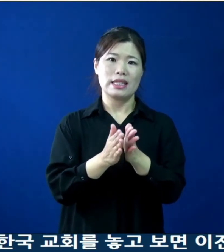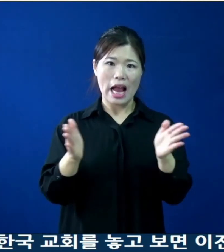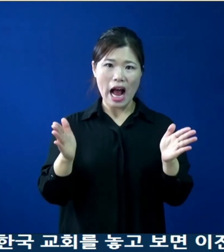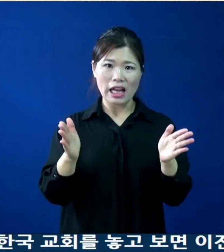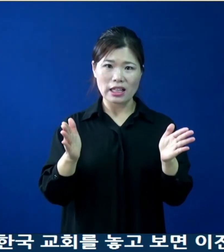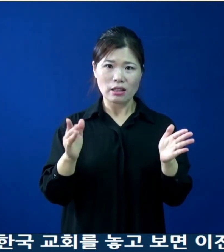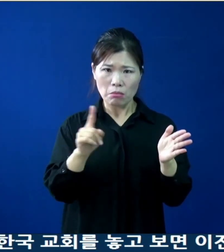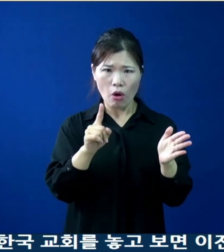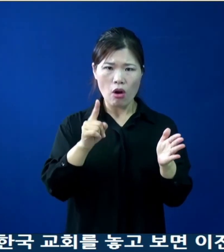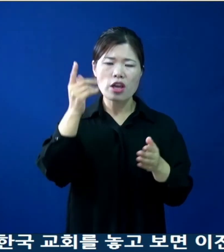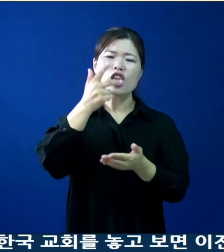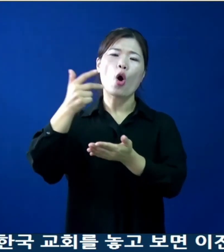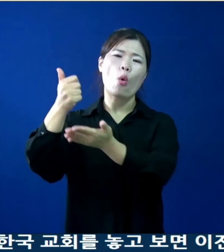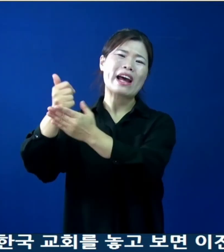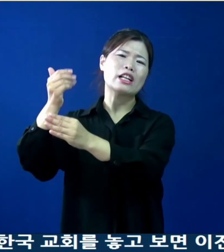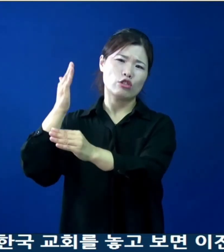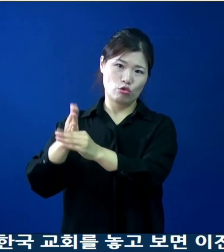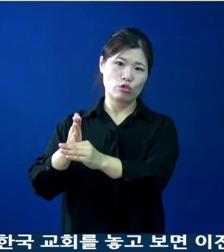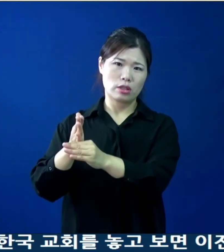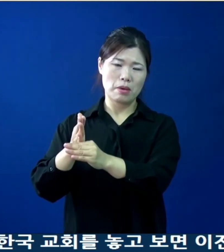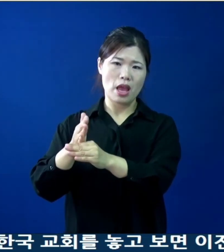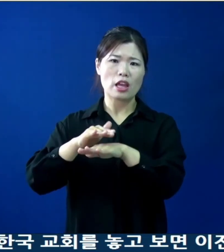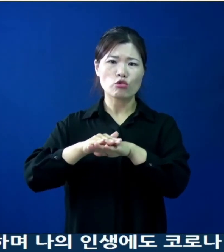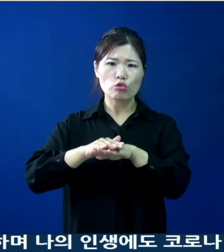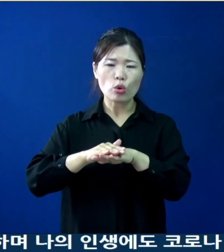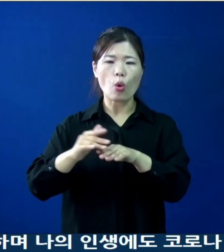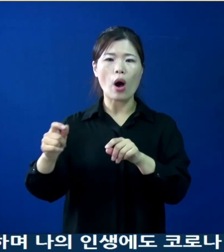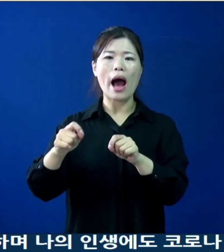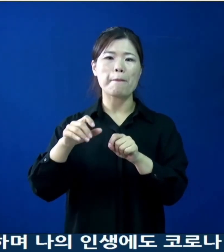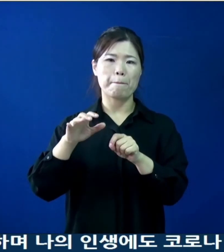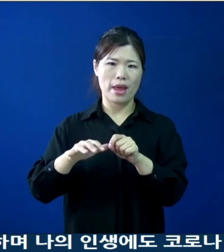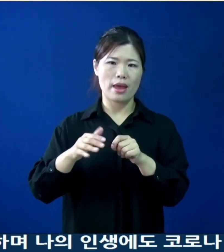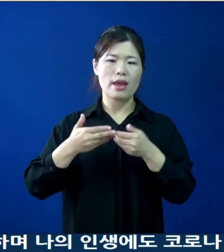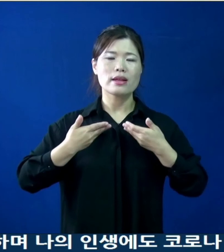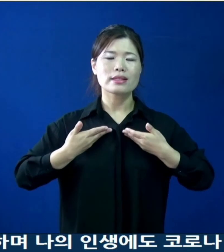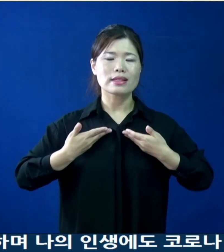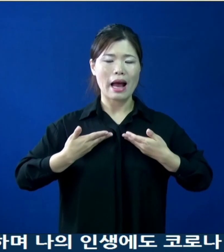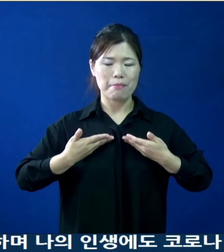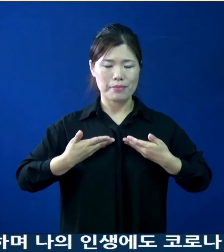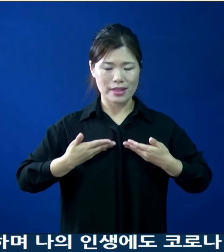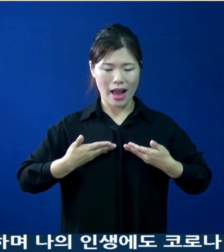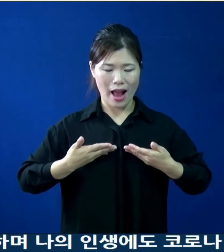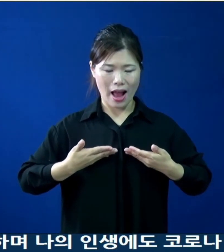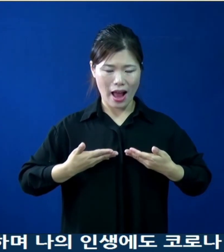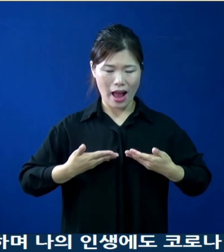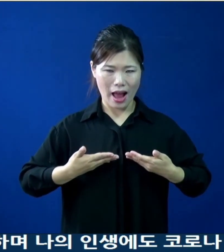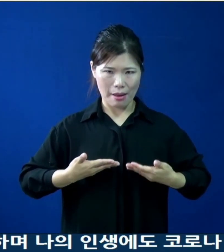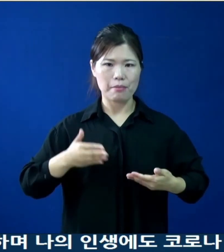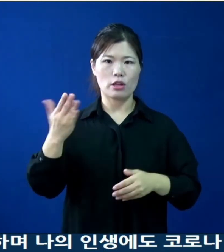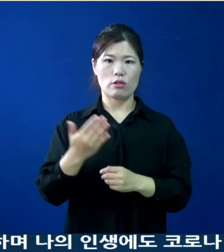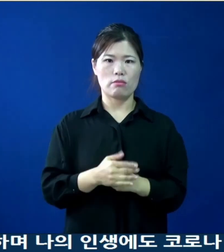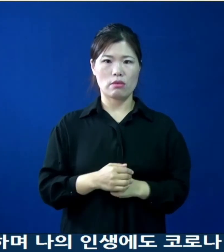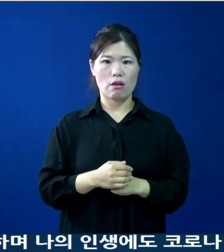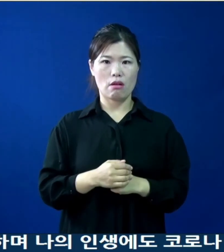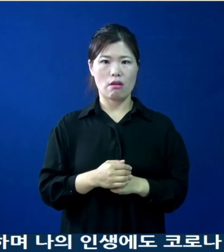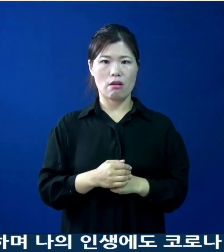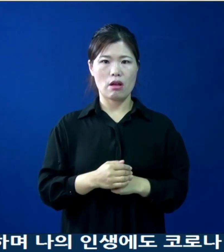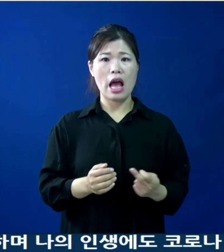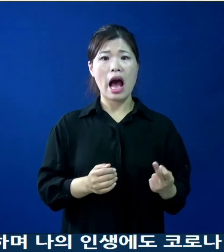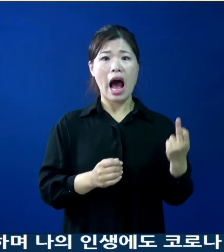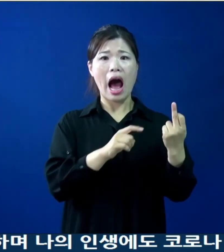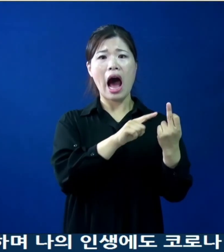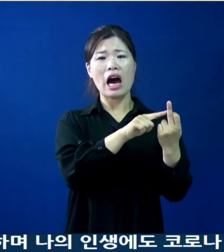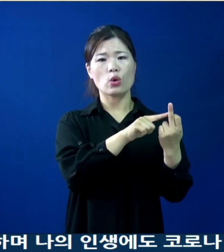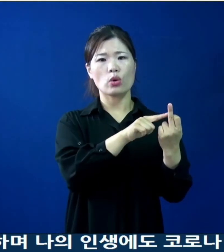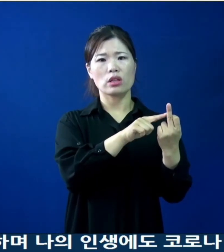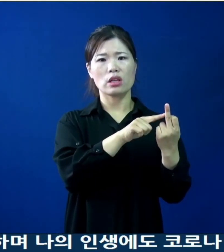여호와를 중심에 두고 그 앞에 잠잠한 것이란 사실입니다. 아론이 그